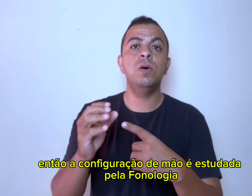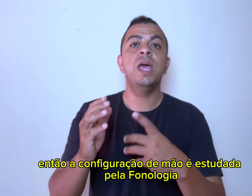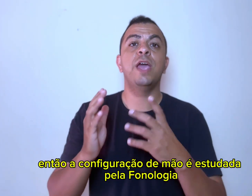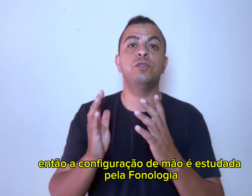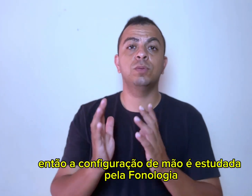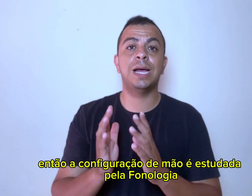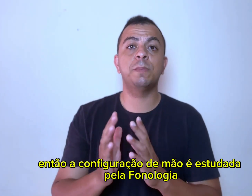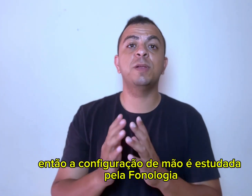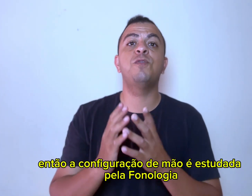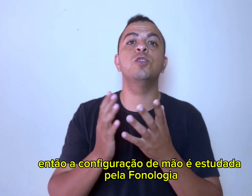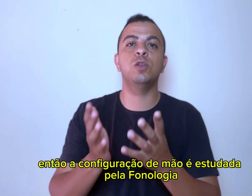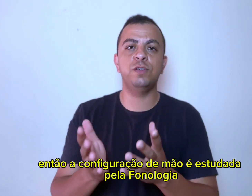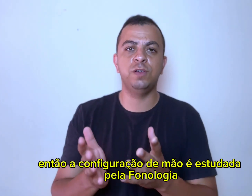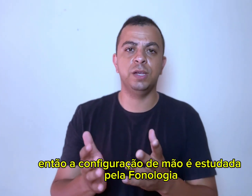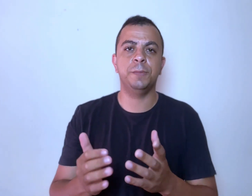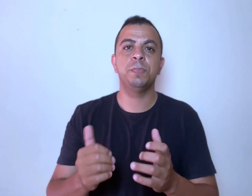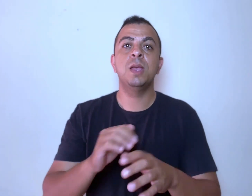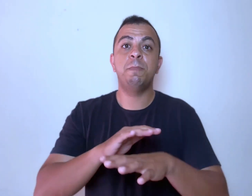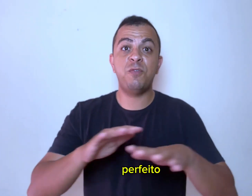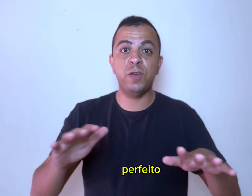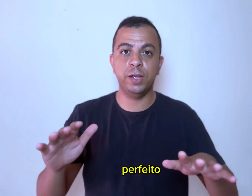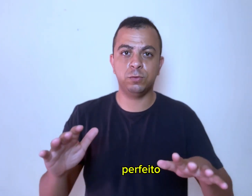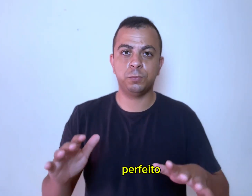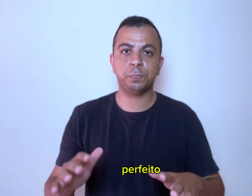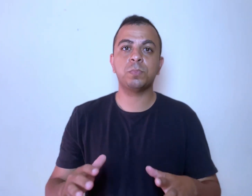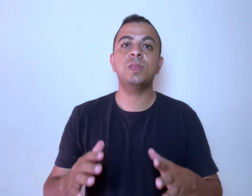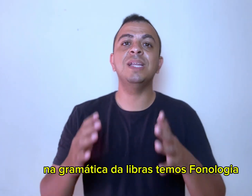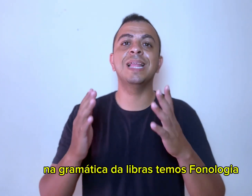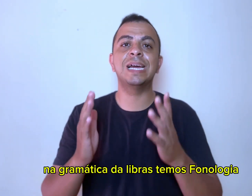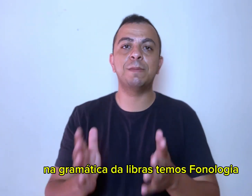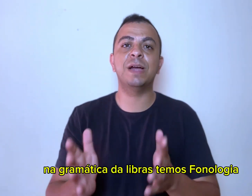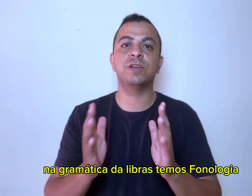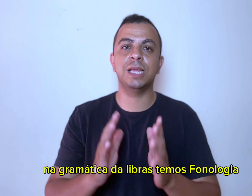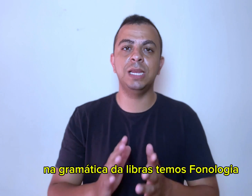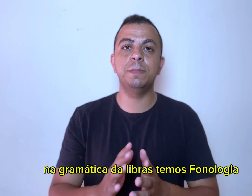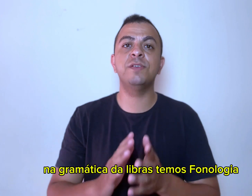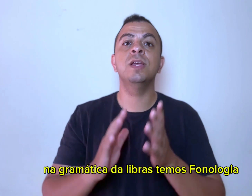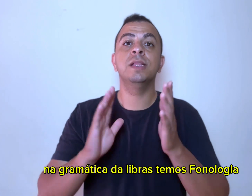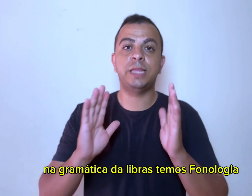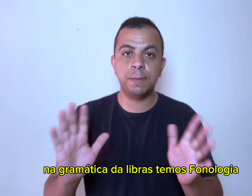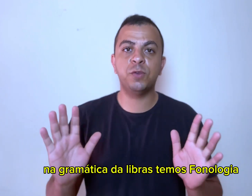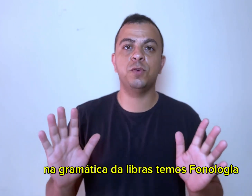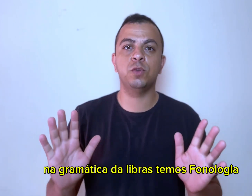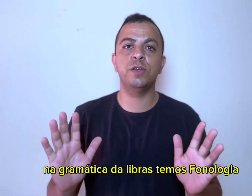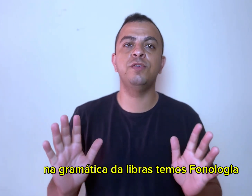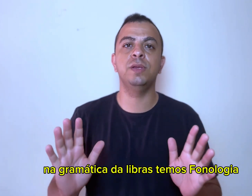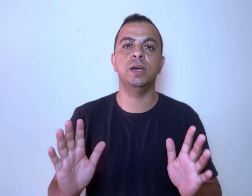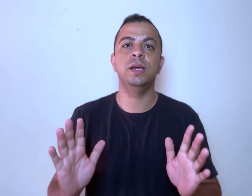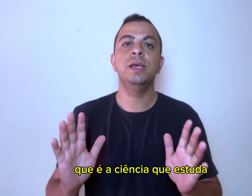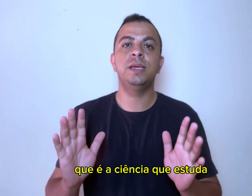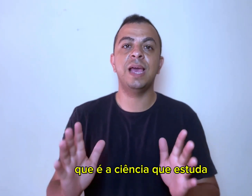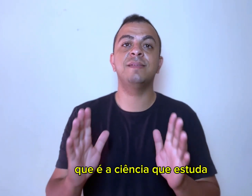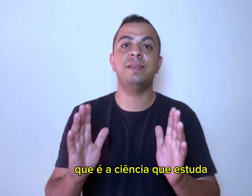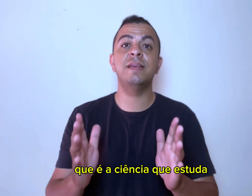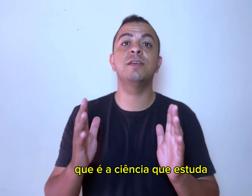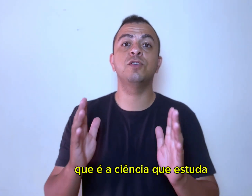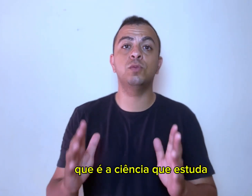é estudada pela fonologia. Perfeito. Na gramática da Libras, temos fonologia, que é a ciência que